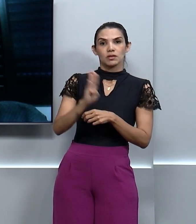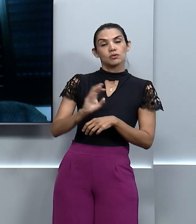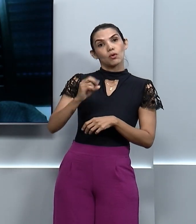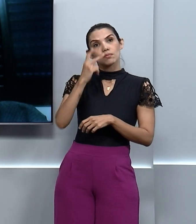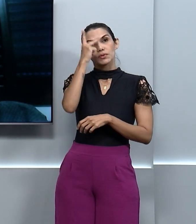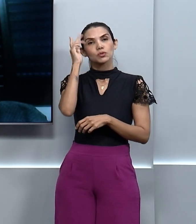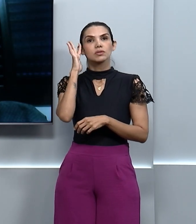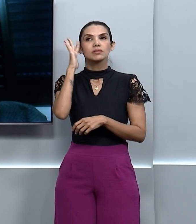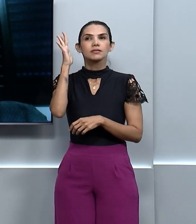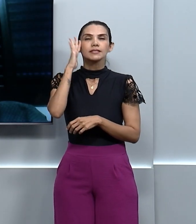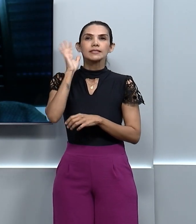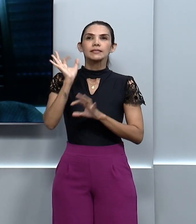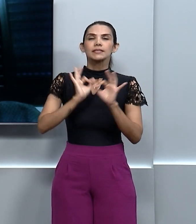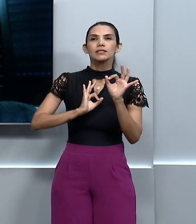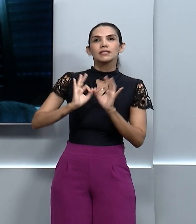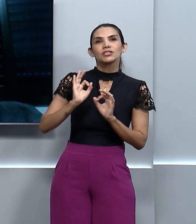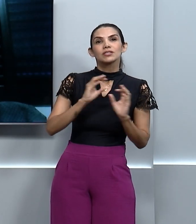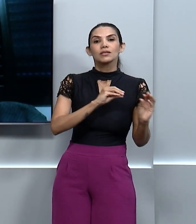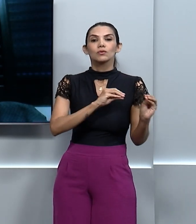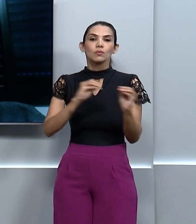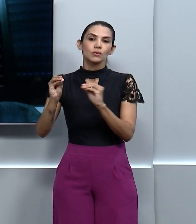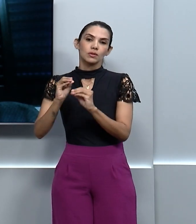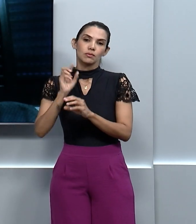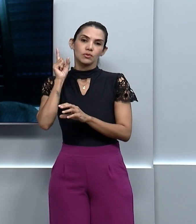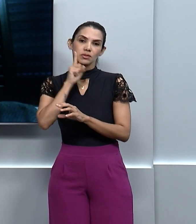elas parem esses planos por enquanto?